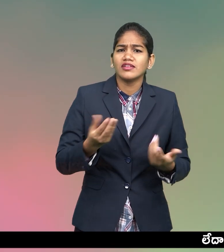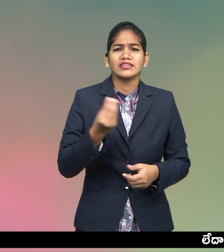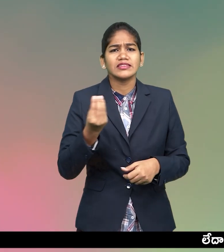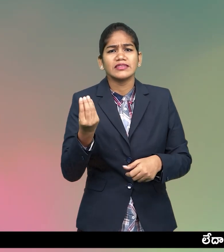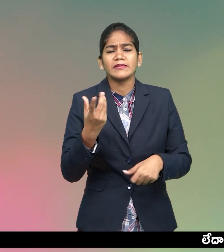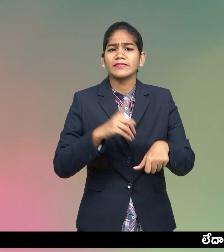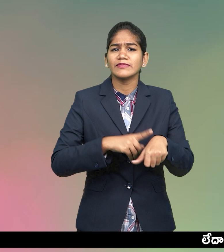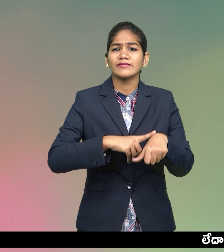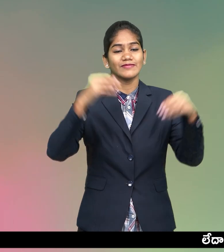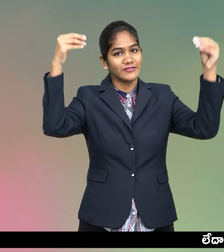కొన్నిసార్లు వర్షం.